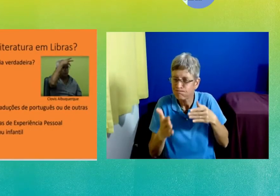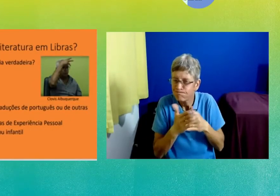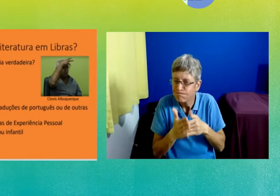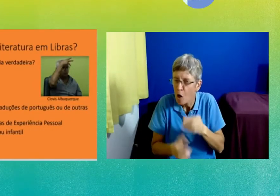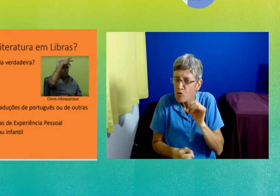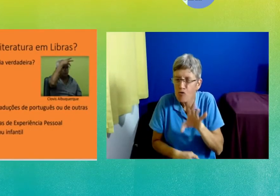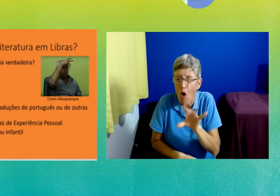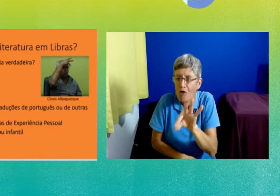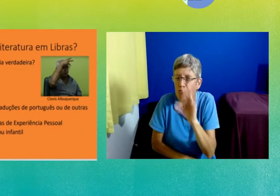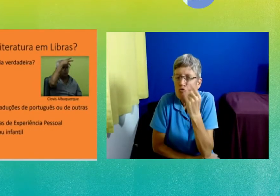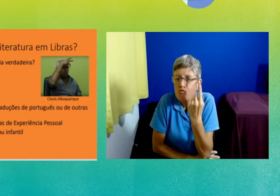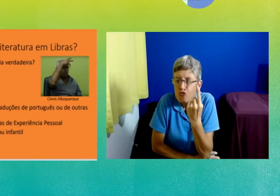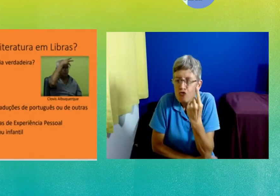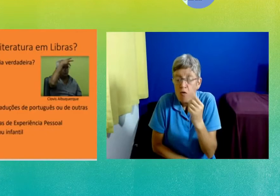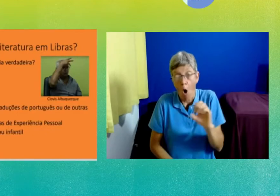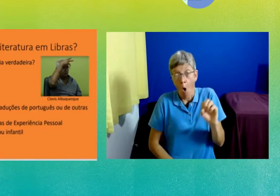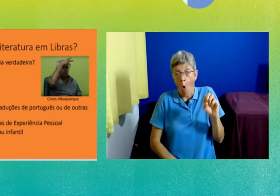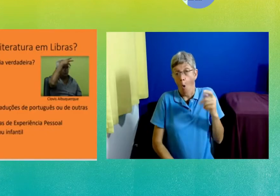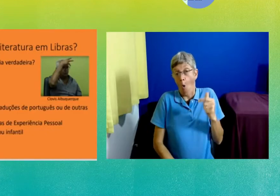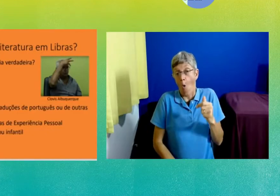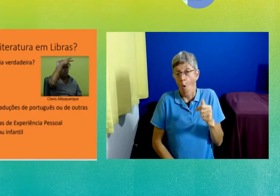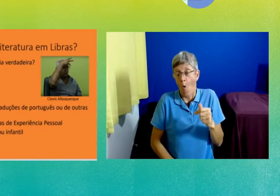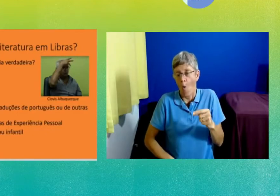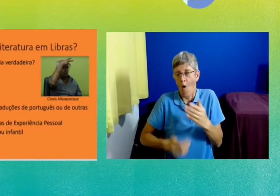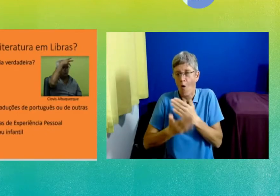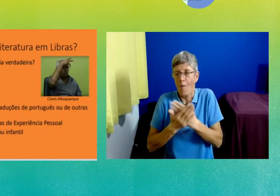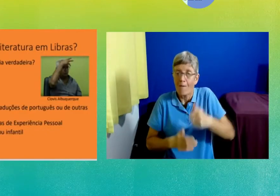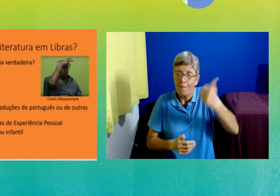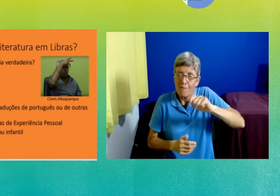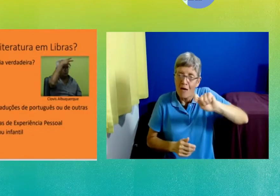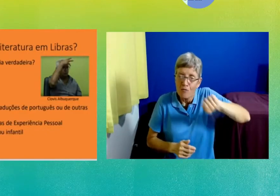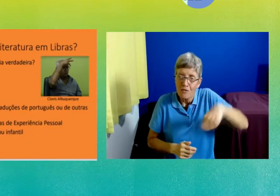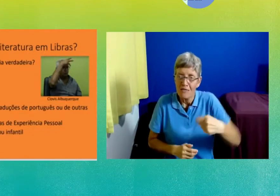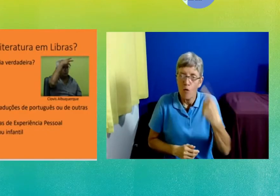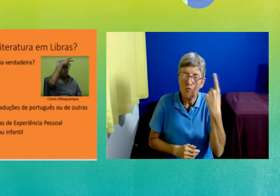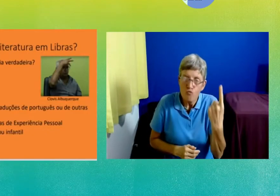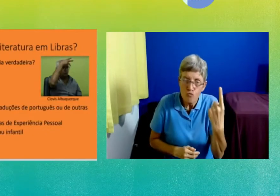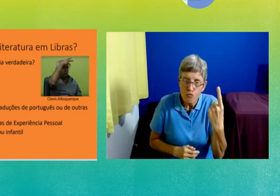por exemplo, né? Então,